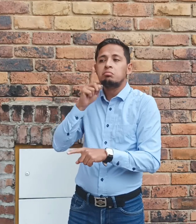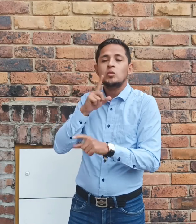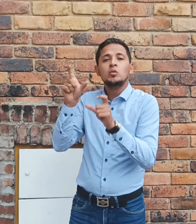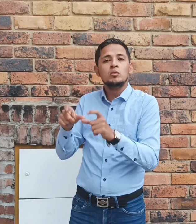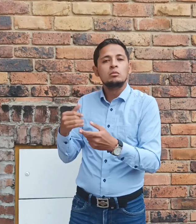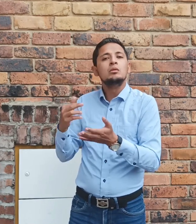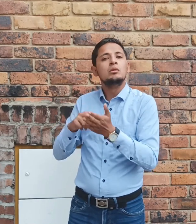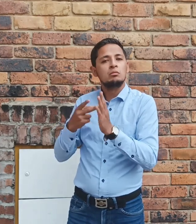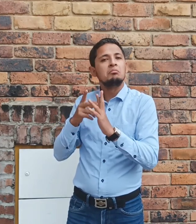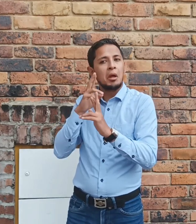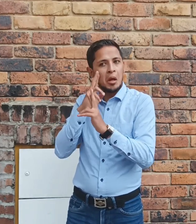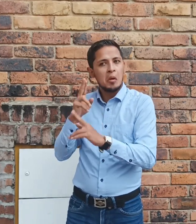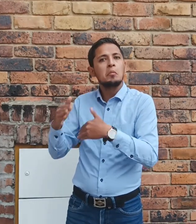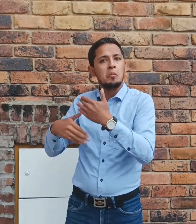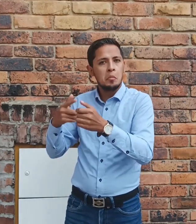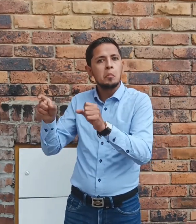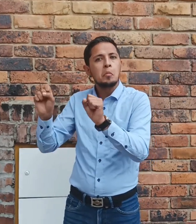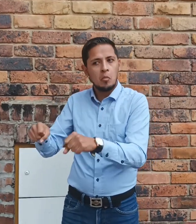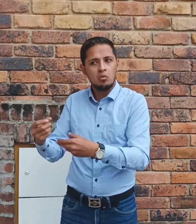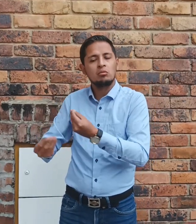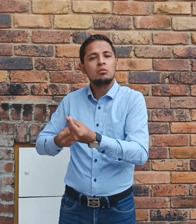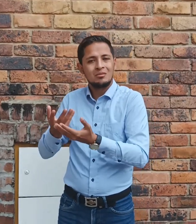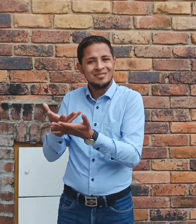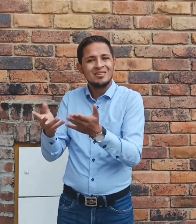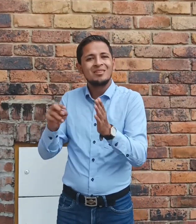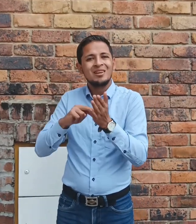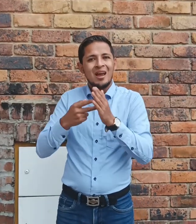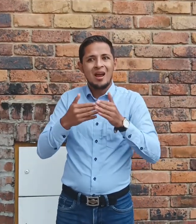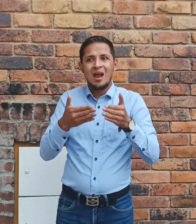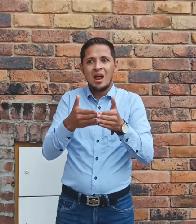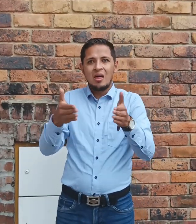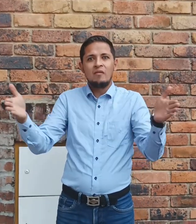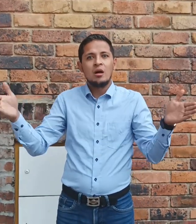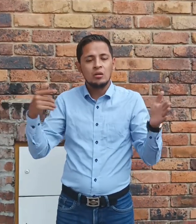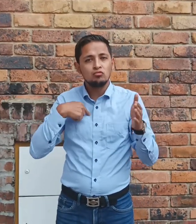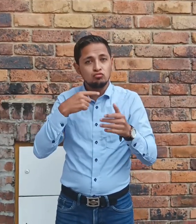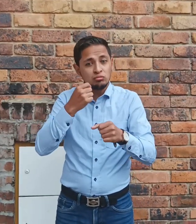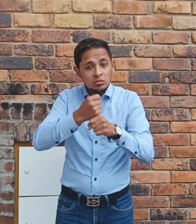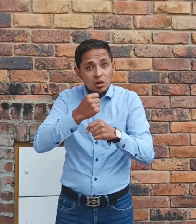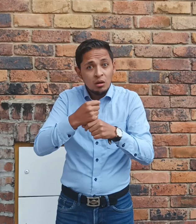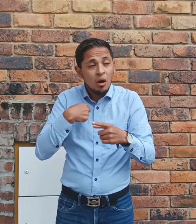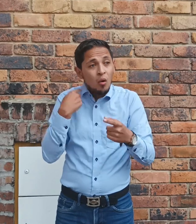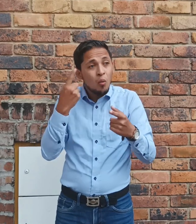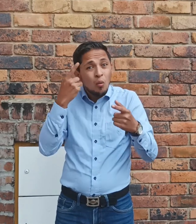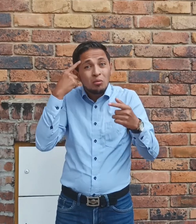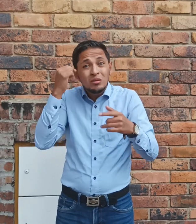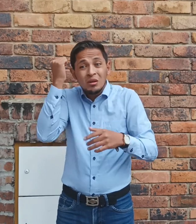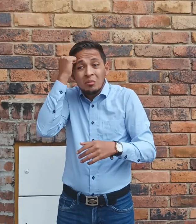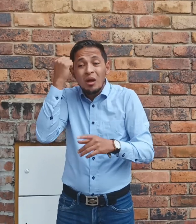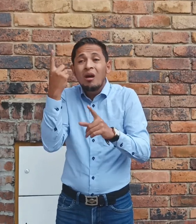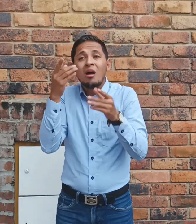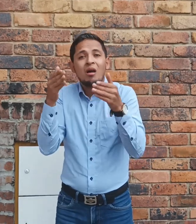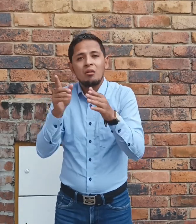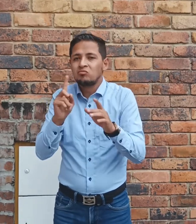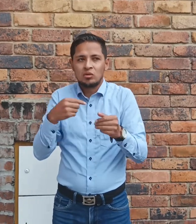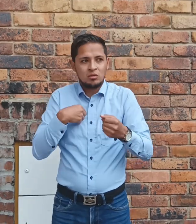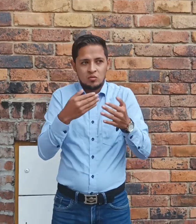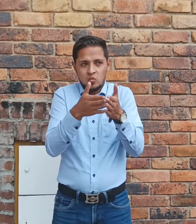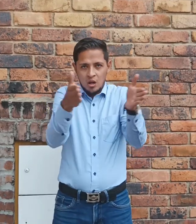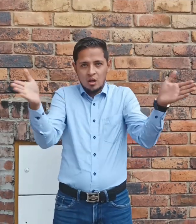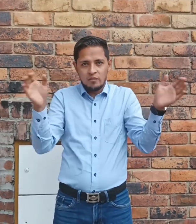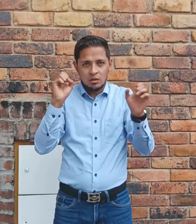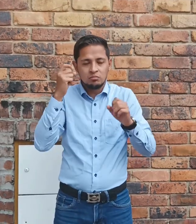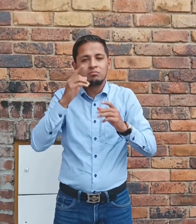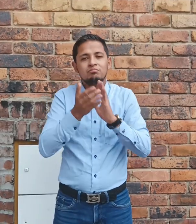competencias y que por el hecho de ser sordo no significa que no entiendo y solo